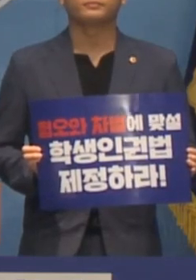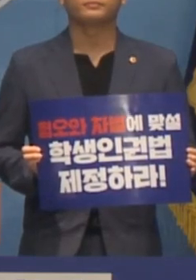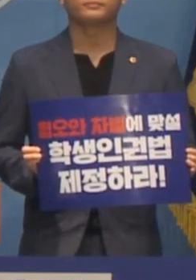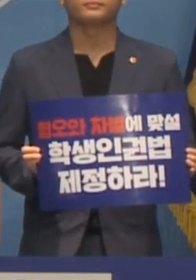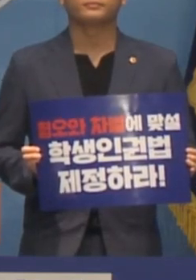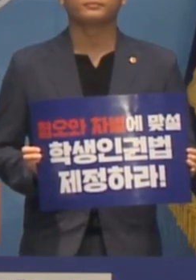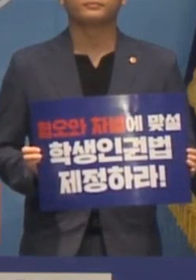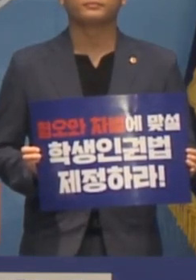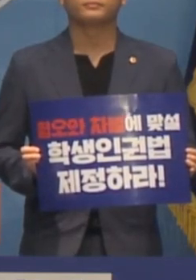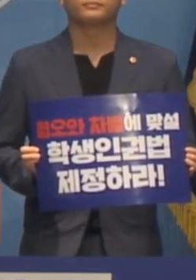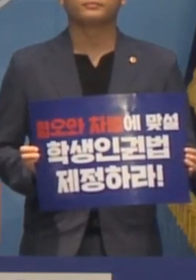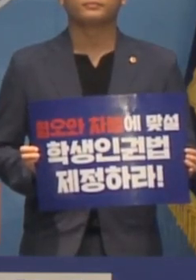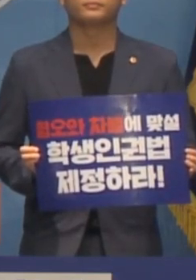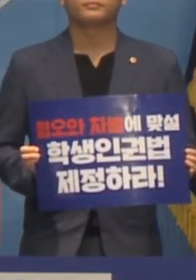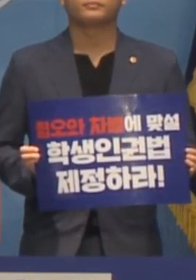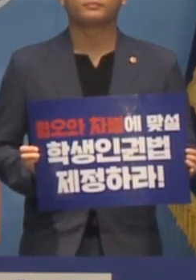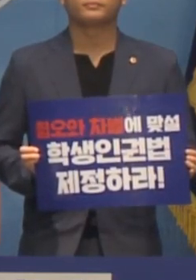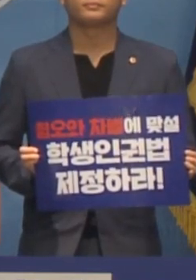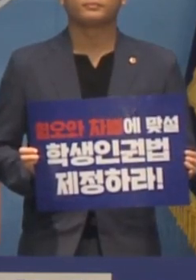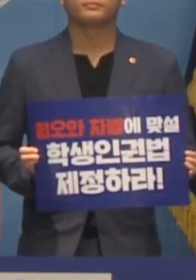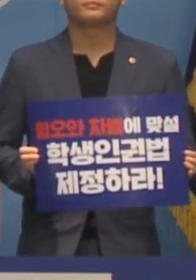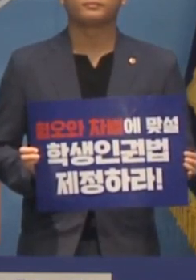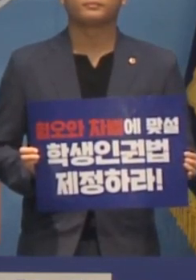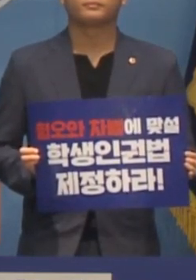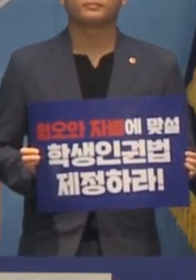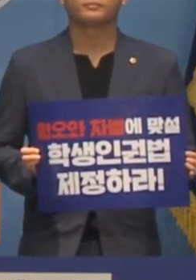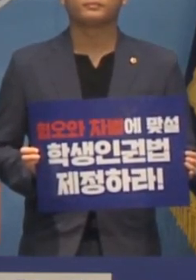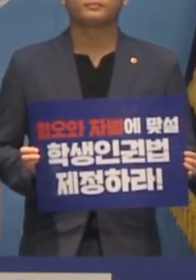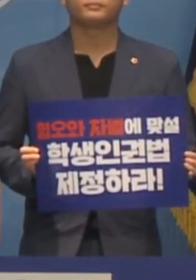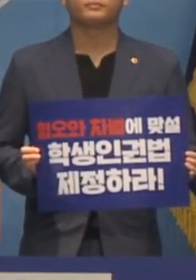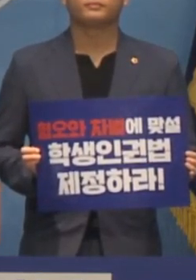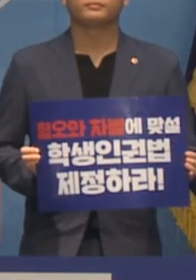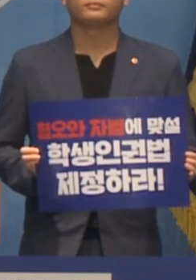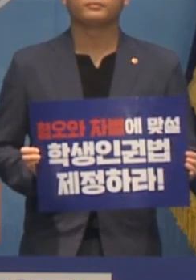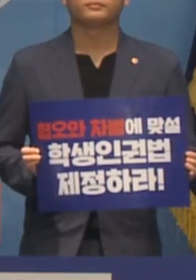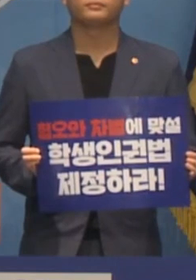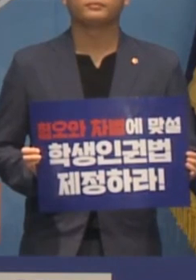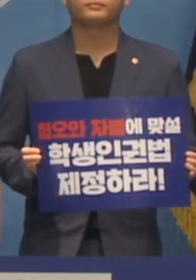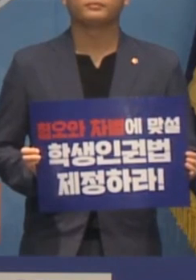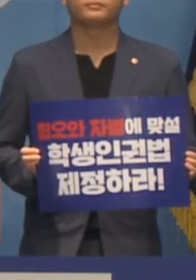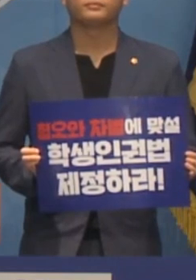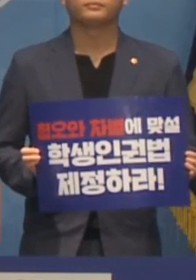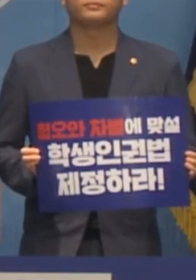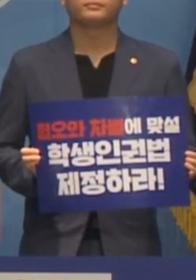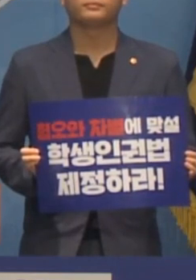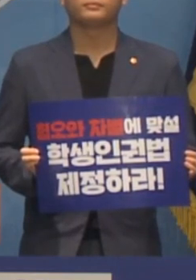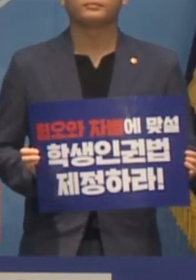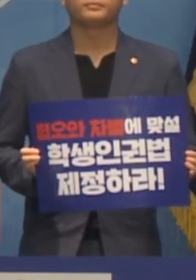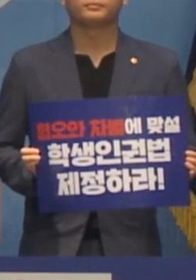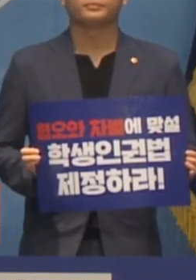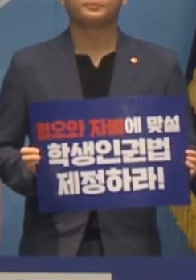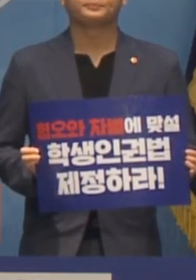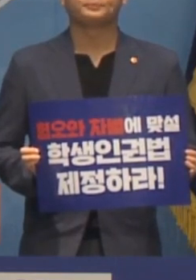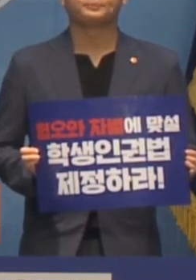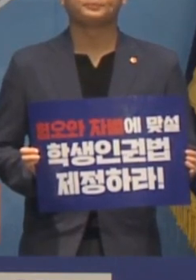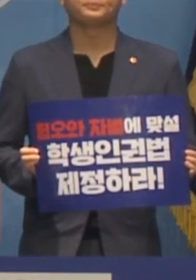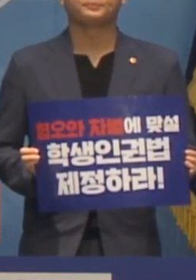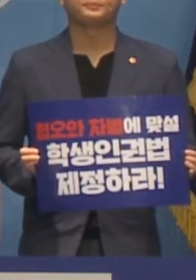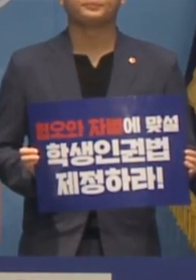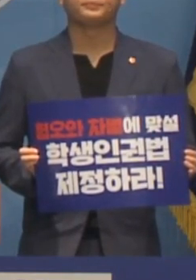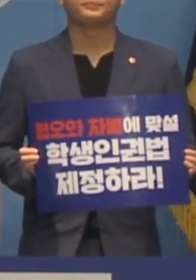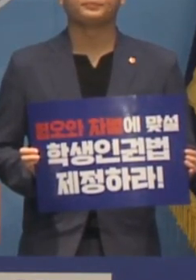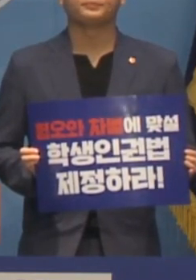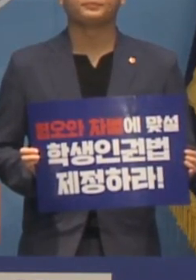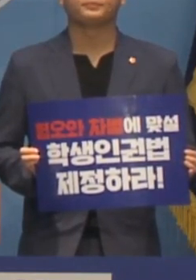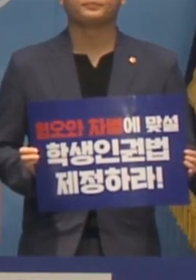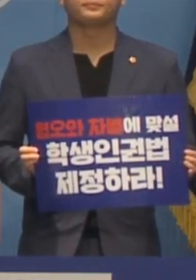11년 동안 학생 1,000명당 학교 폭력 발생 건수를 분석한 결과 학생 인권